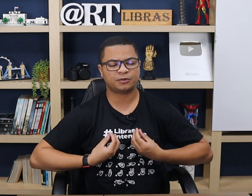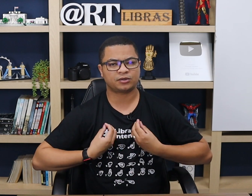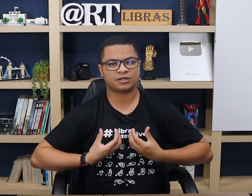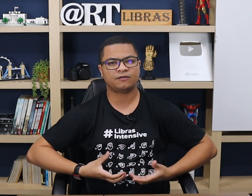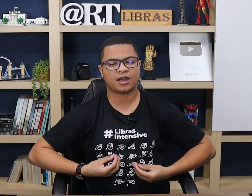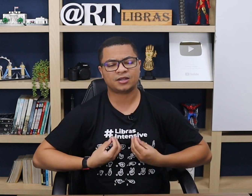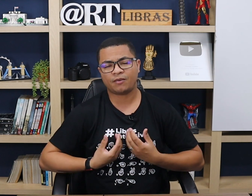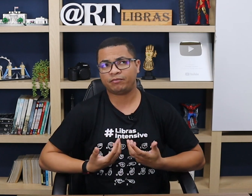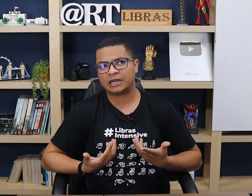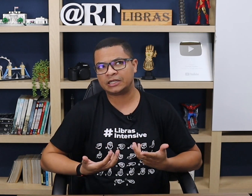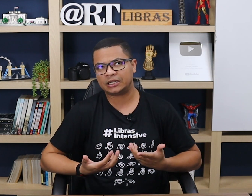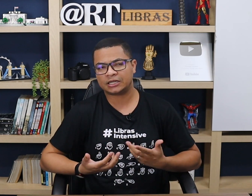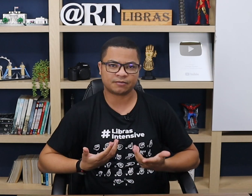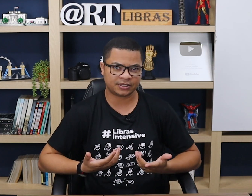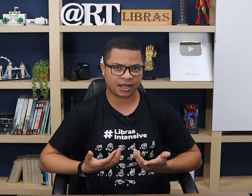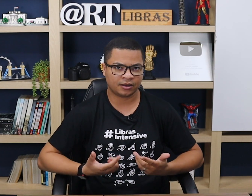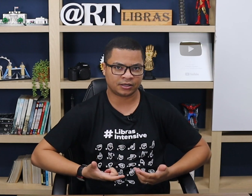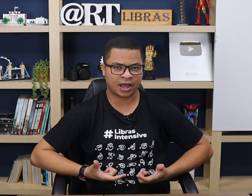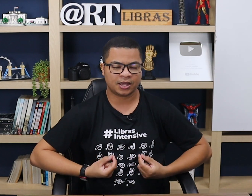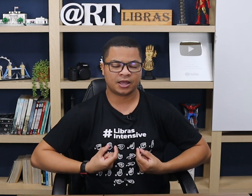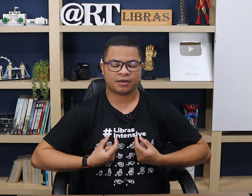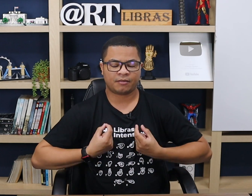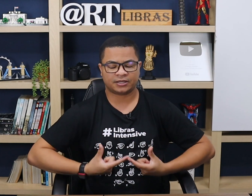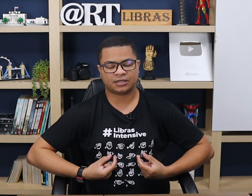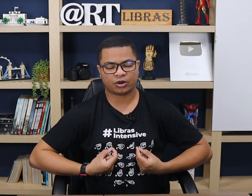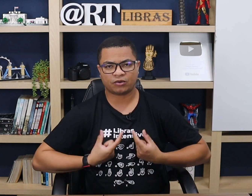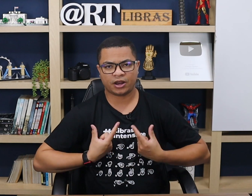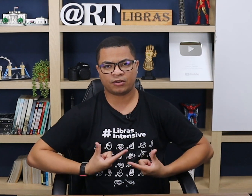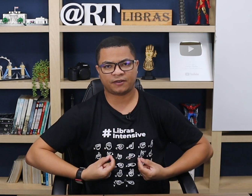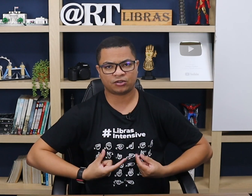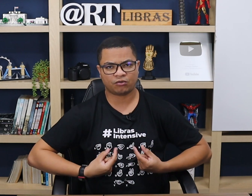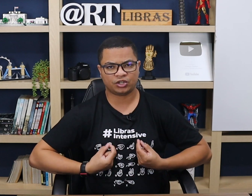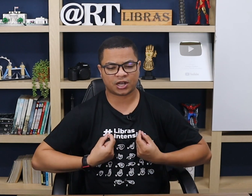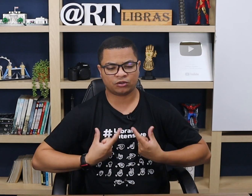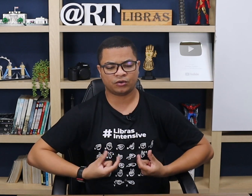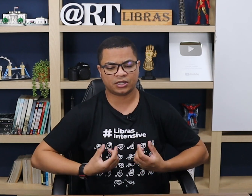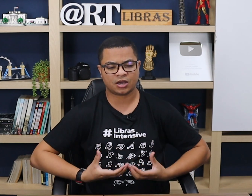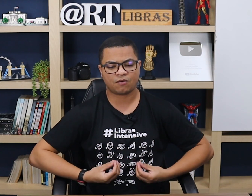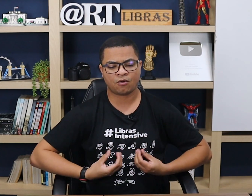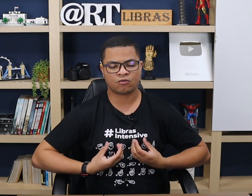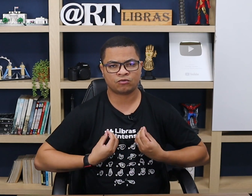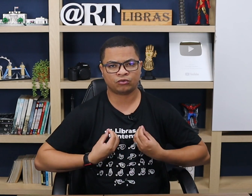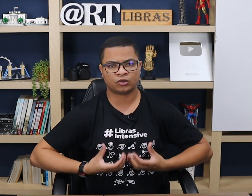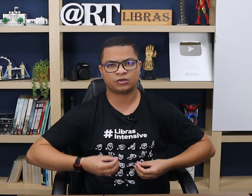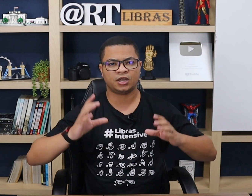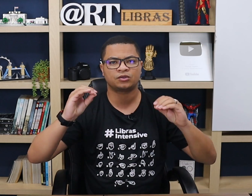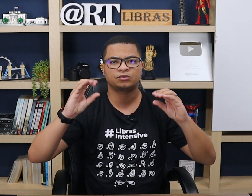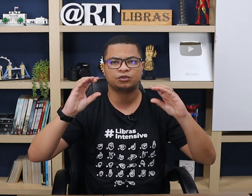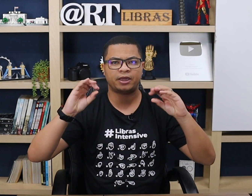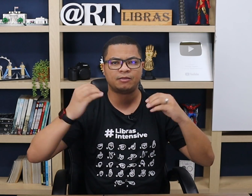algumas pessoas que faz não é tantas mas tem tá mas aí você pode escolher ou você faz só com indicador e o dedão ou com todos os dedos Como se fosse